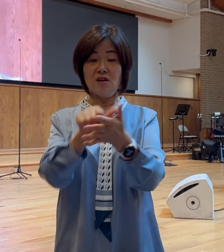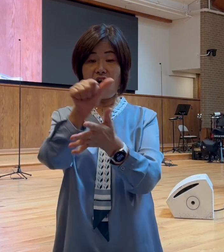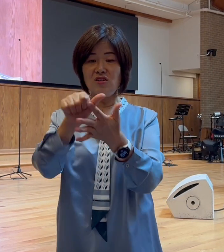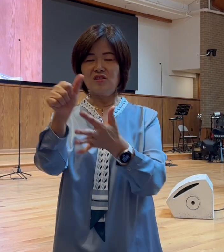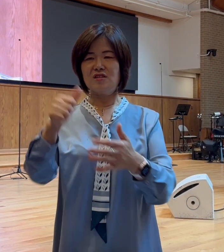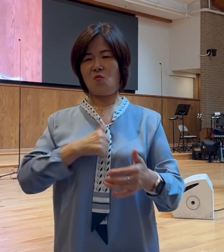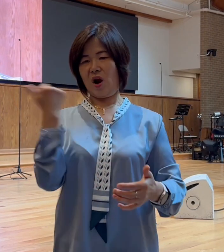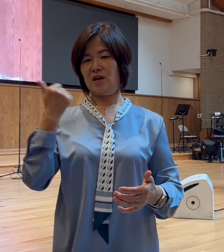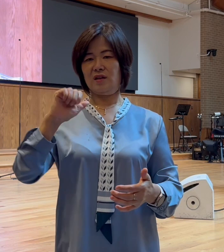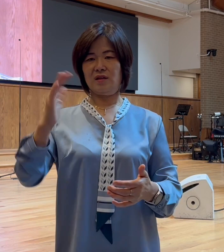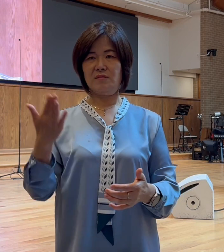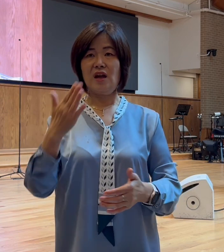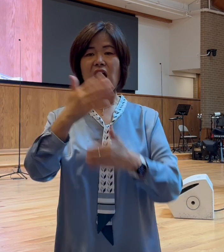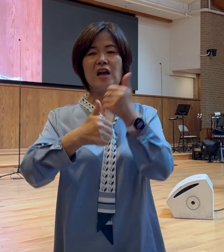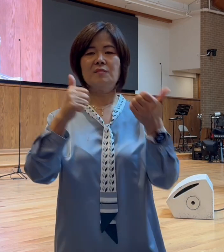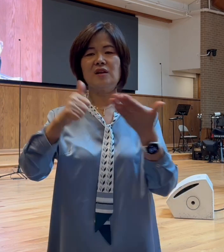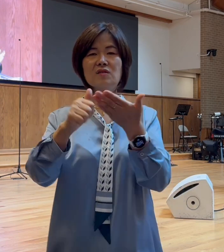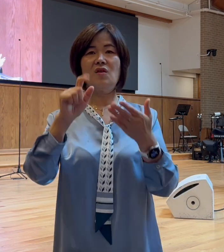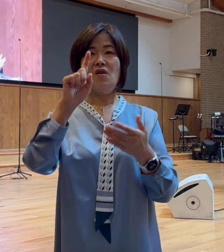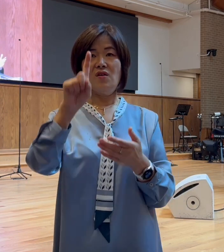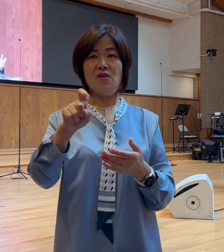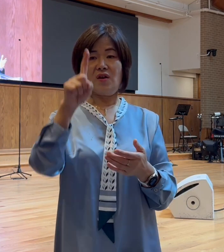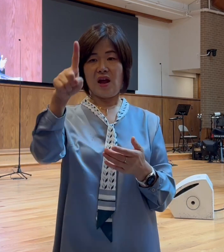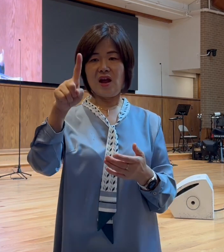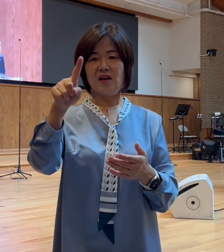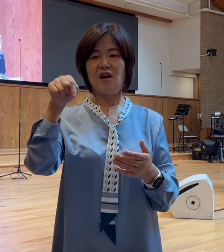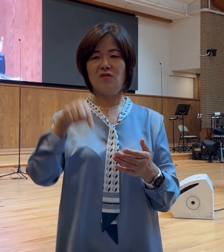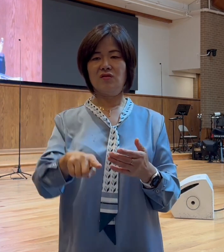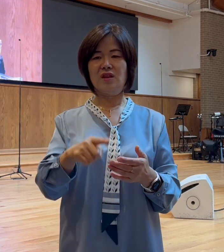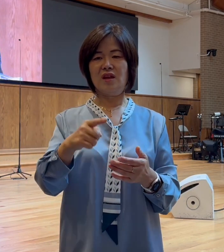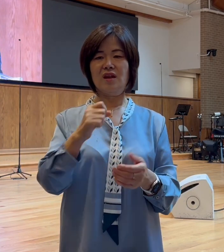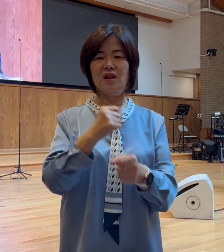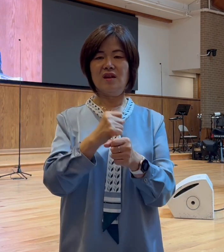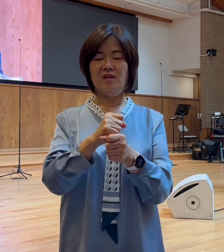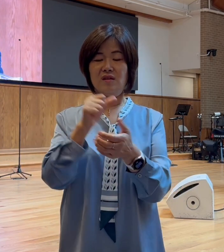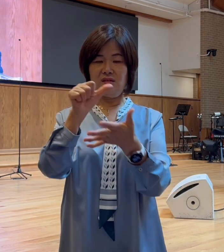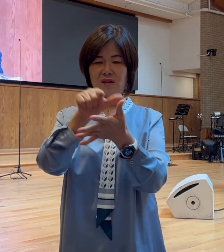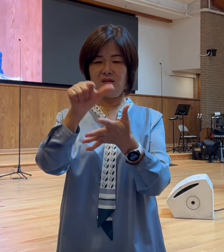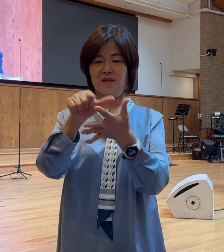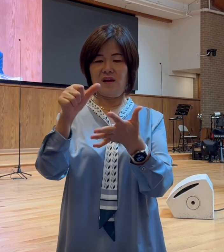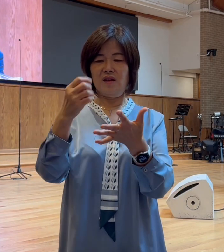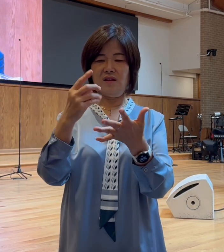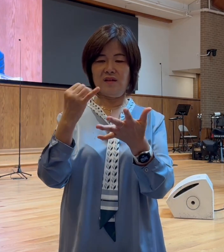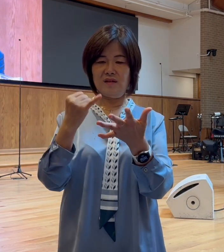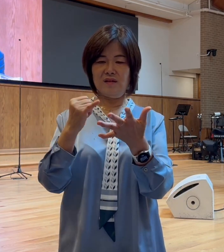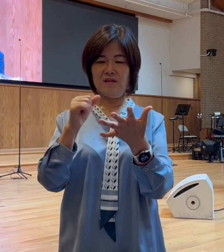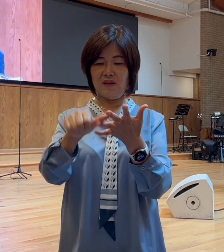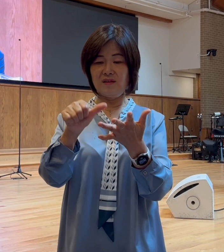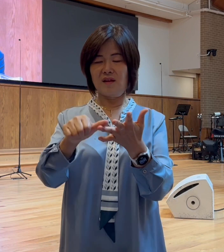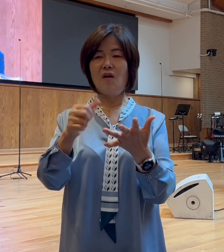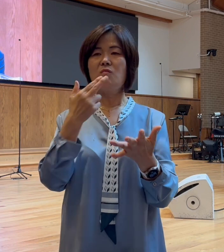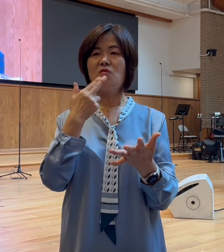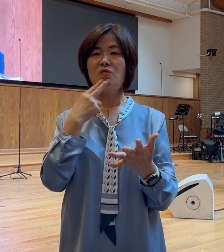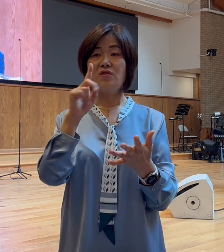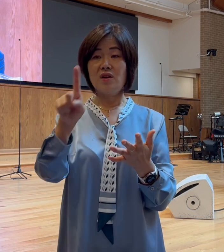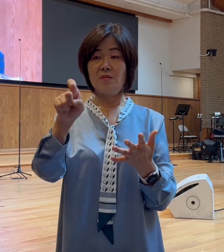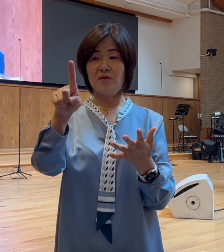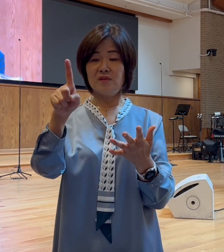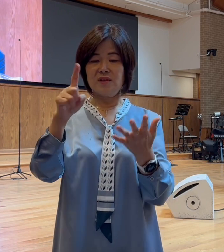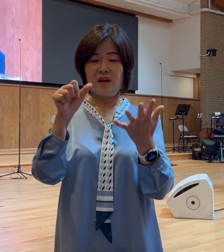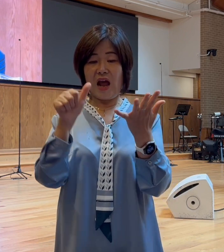하려느냐? 하나님께서 11아들 가운데 루벤 장자도 아니고 넷째 유다도 아니고 11번째 아들